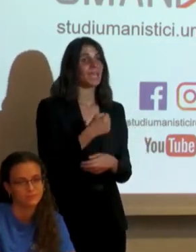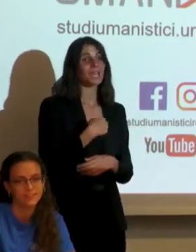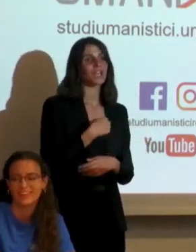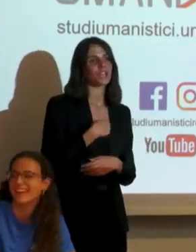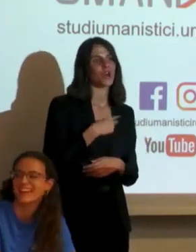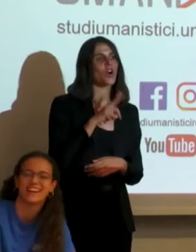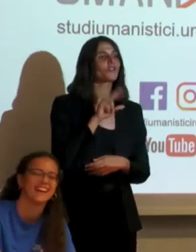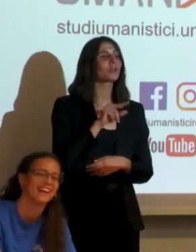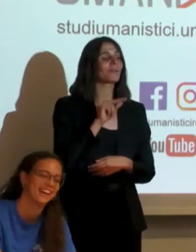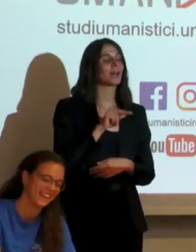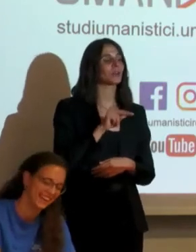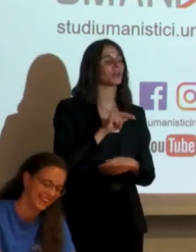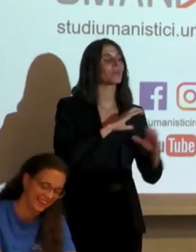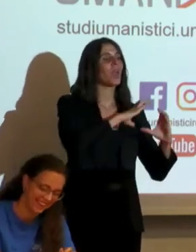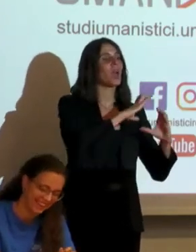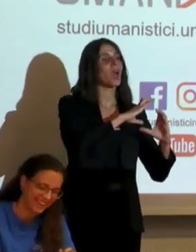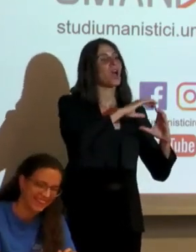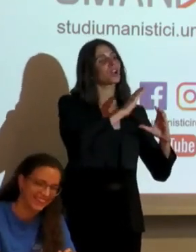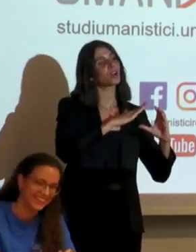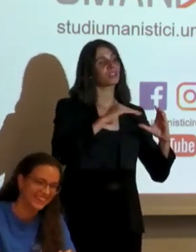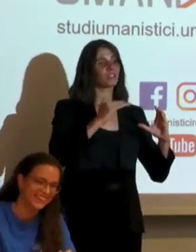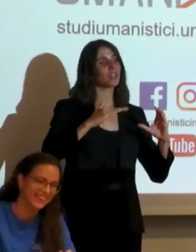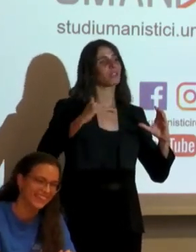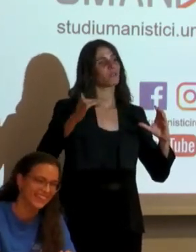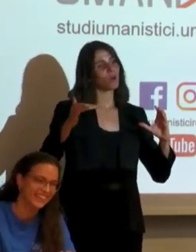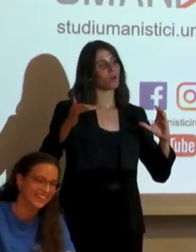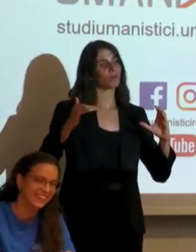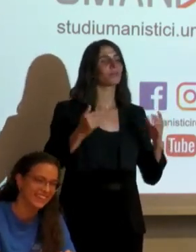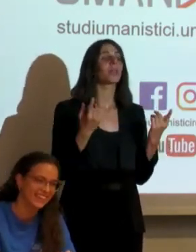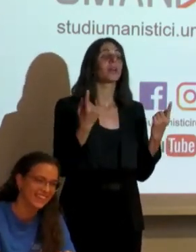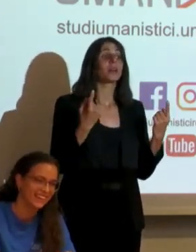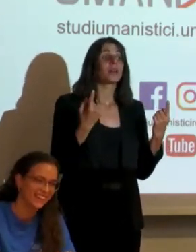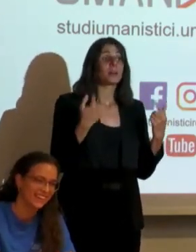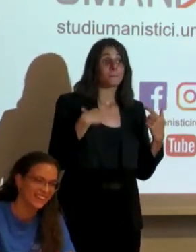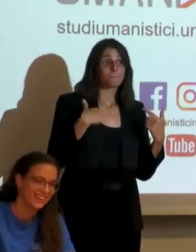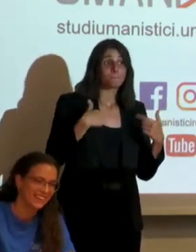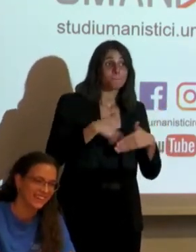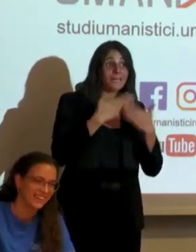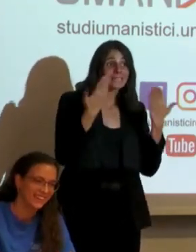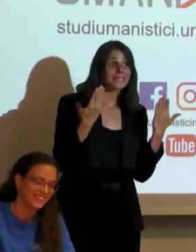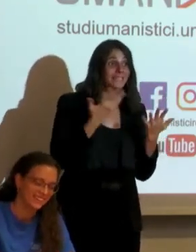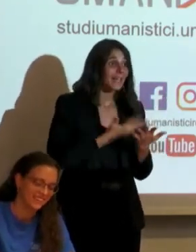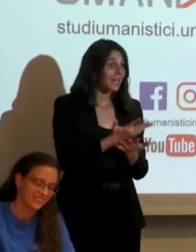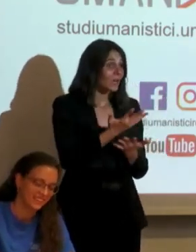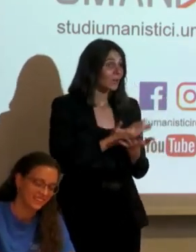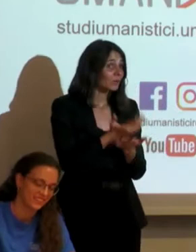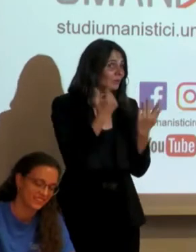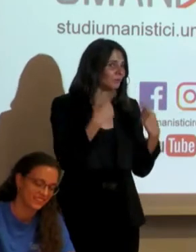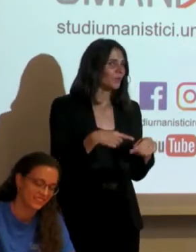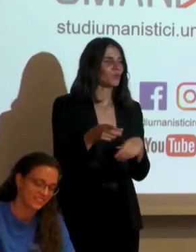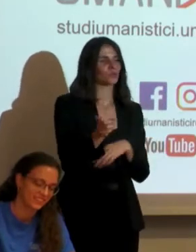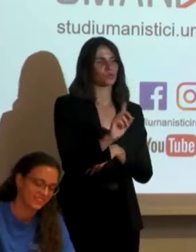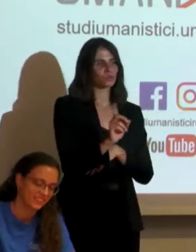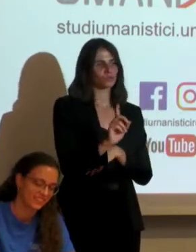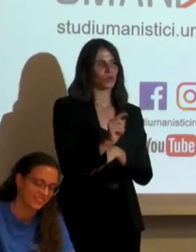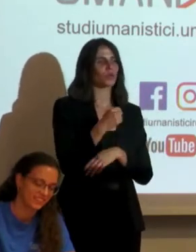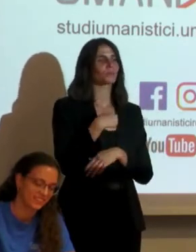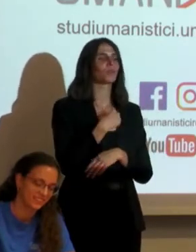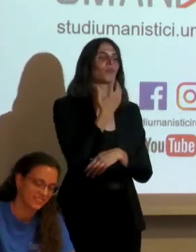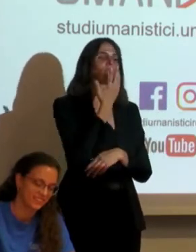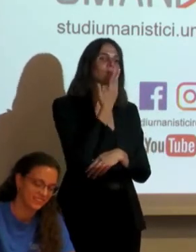diciamo, ma insomma non passerò, come dire, la mattinata a raccontarvi questo. Voglio però riprendere la suggestione che ci